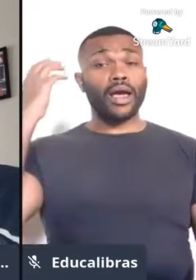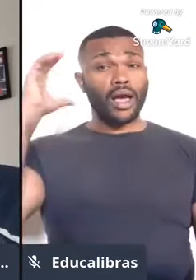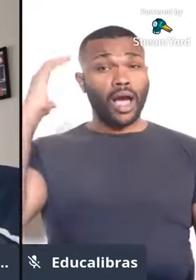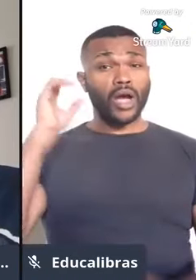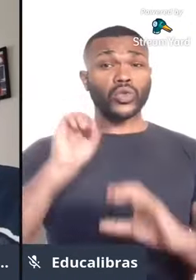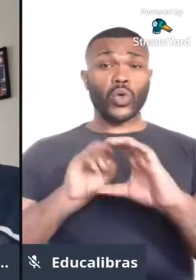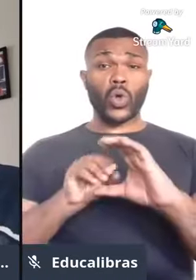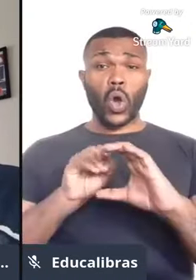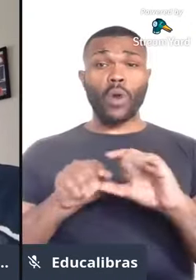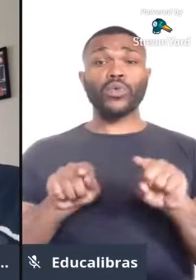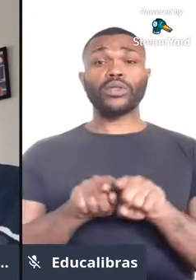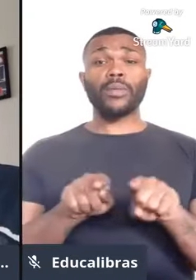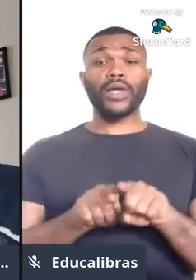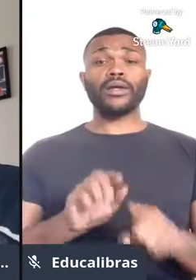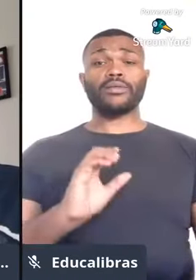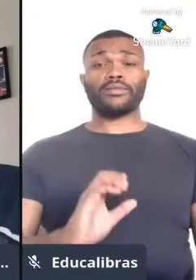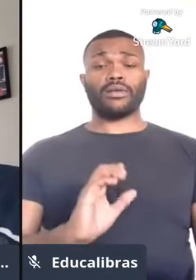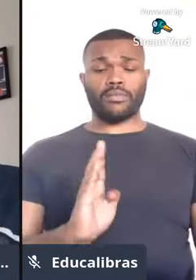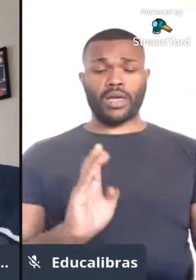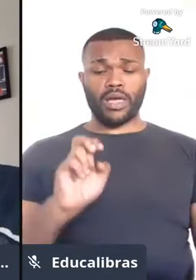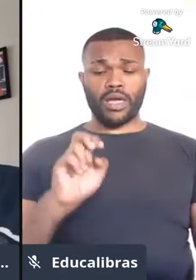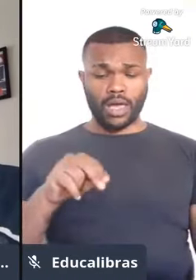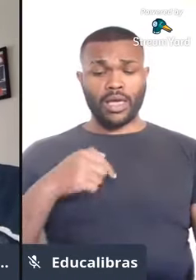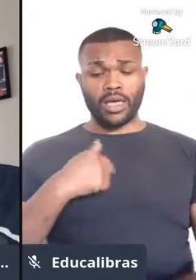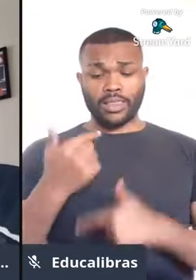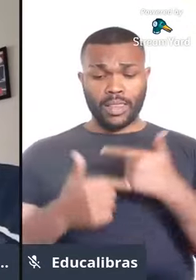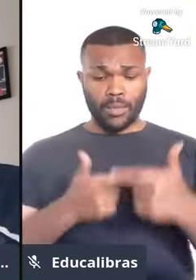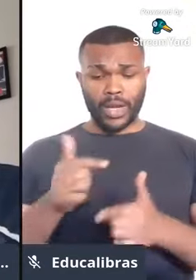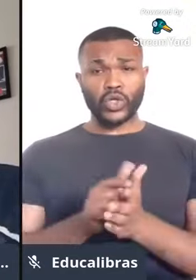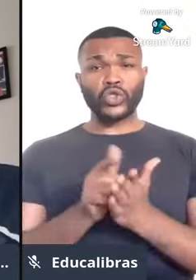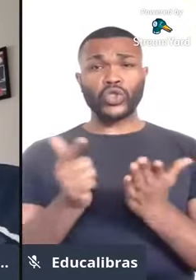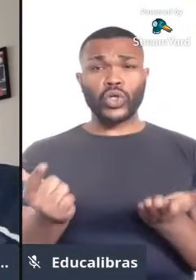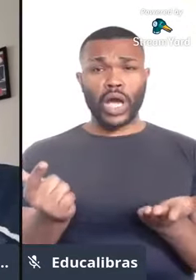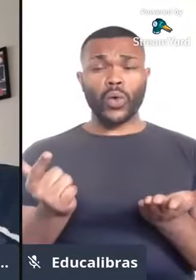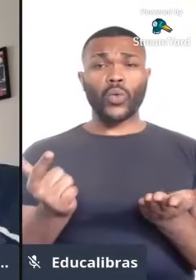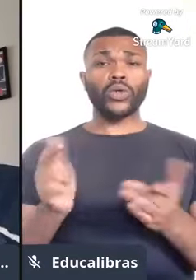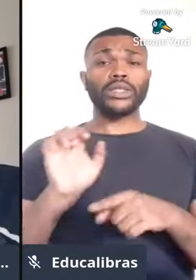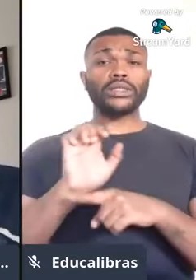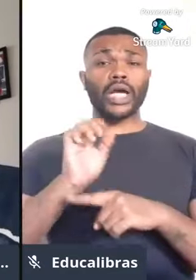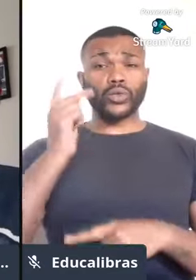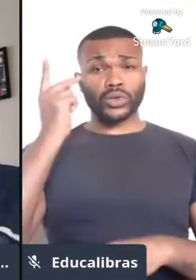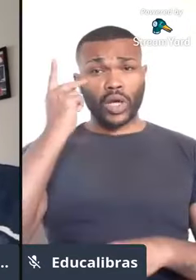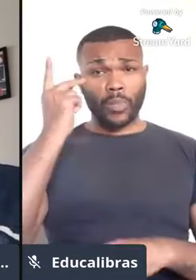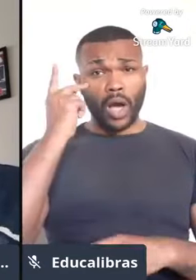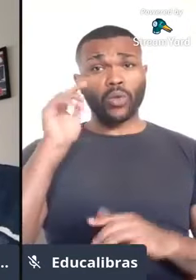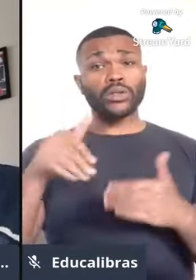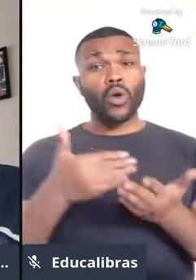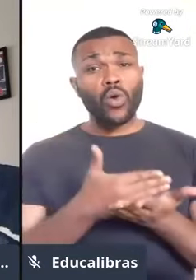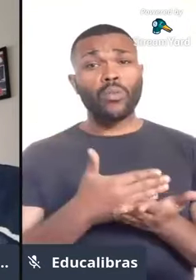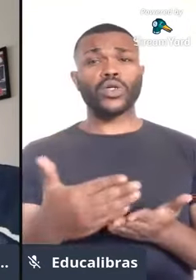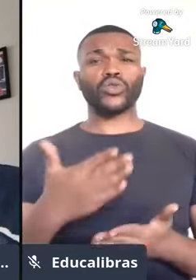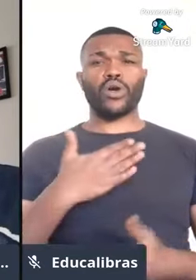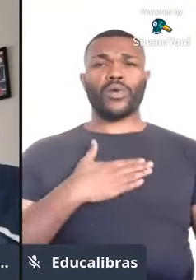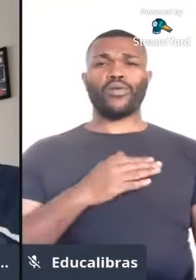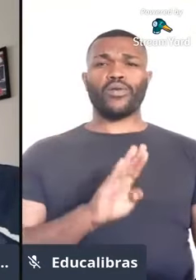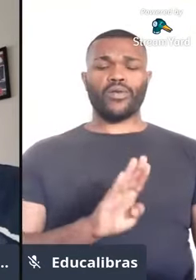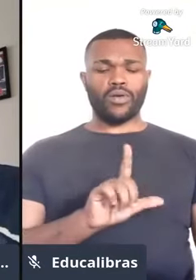Rádio Globo, e trabalhei no Estadão. Foi do Estadão que nasceu o meu blog, em setembro